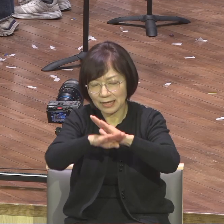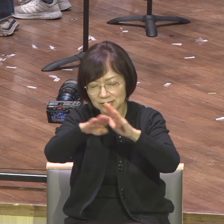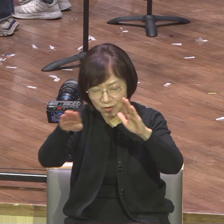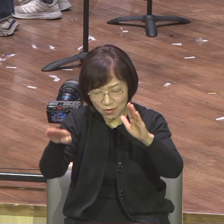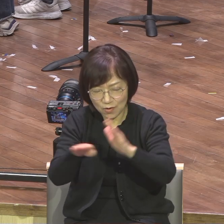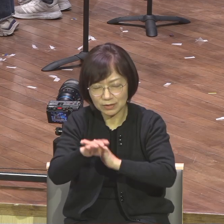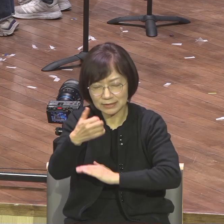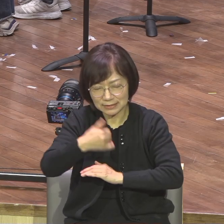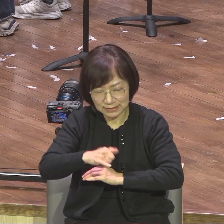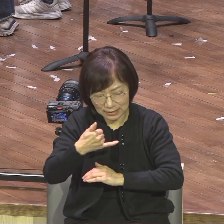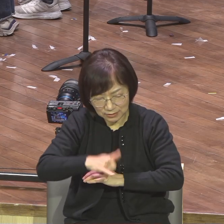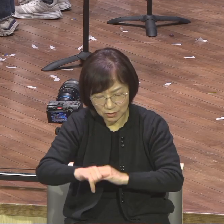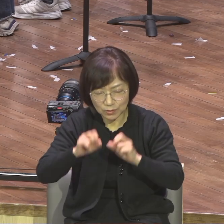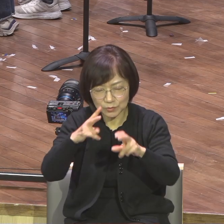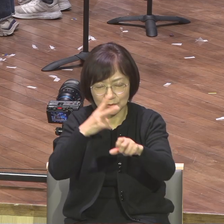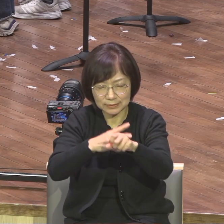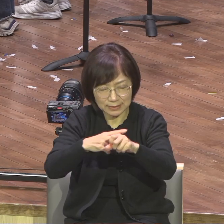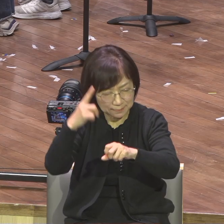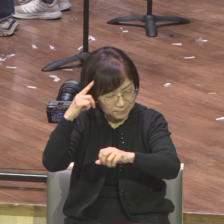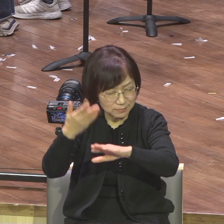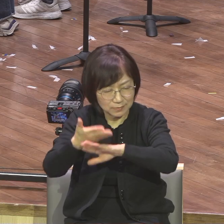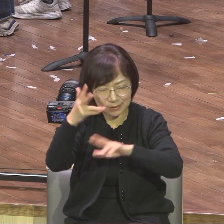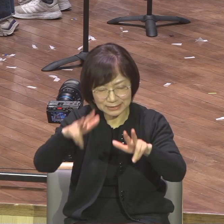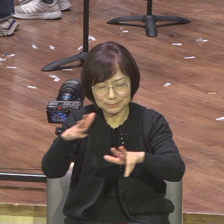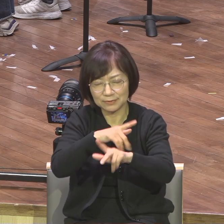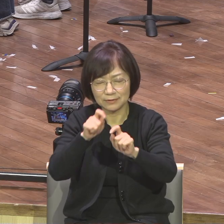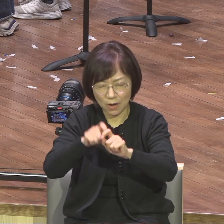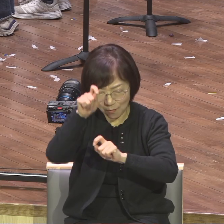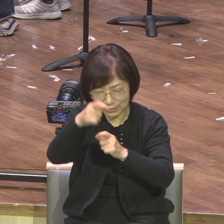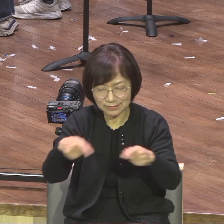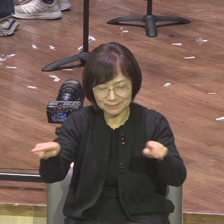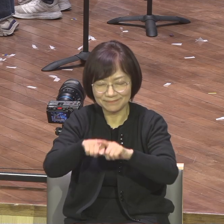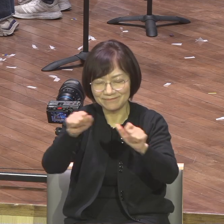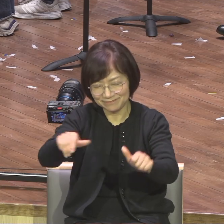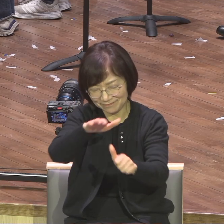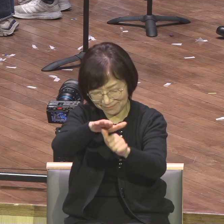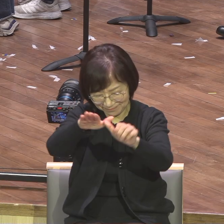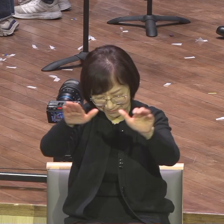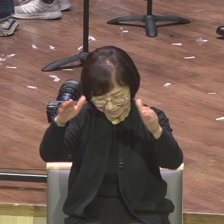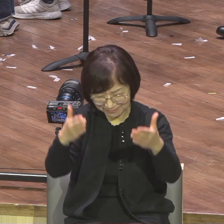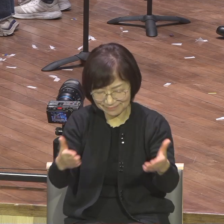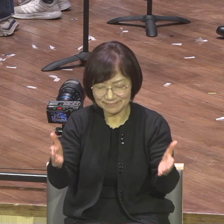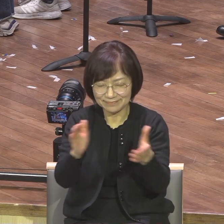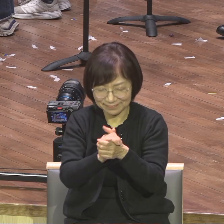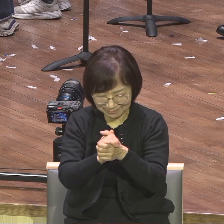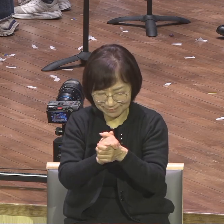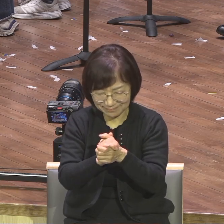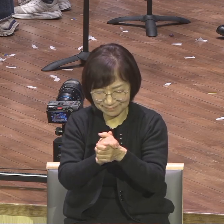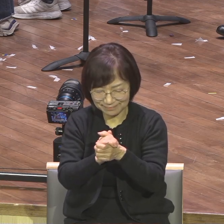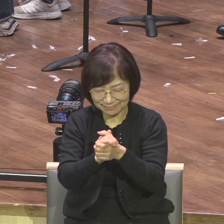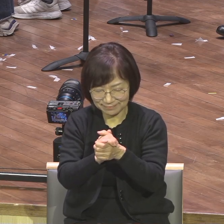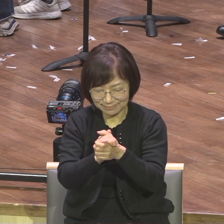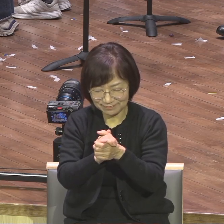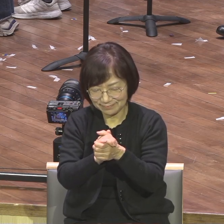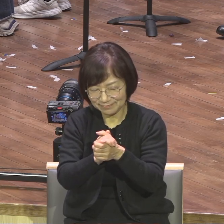위에 지금부터 영원까지 함께 계실지어다. 아멘. 감사합니다.